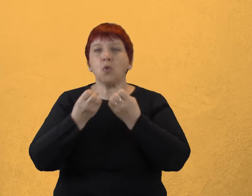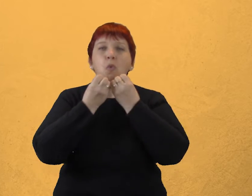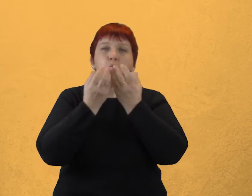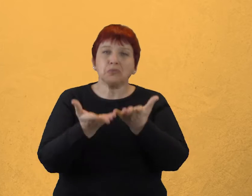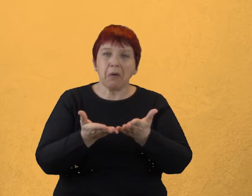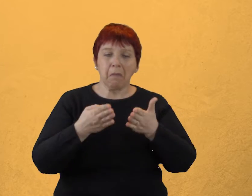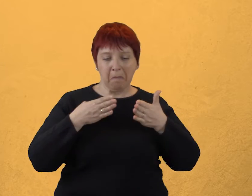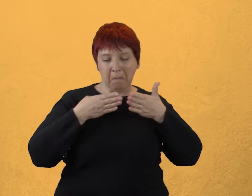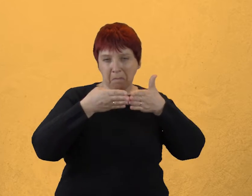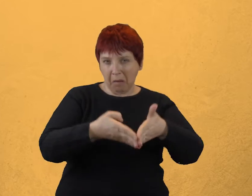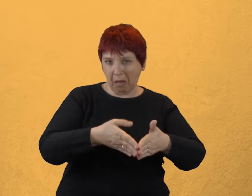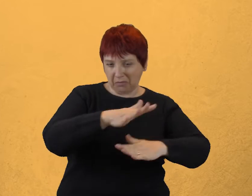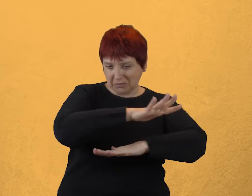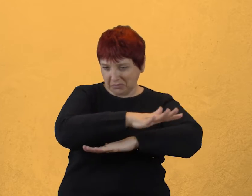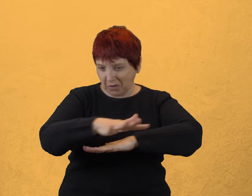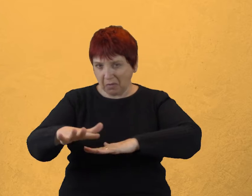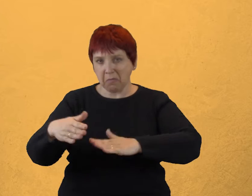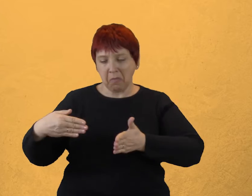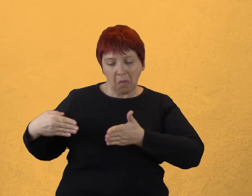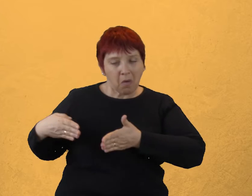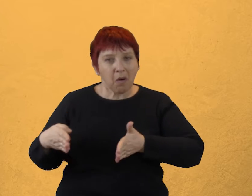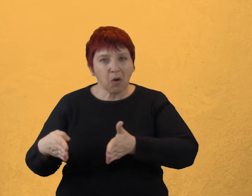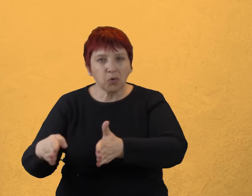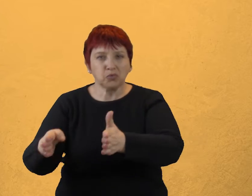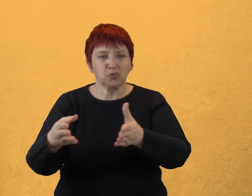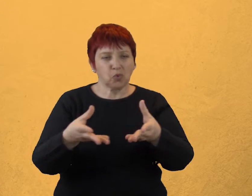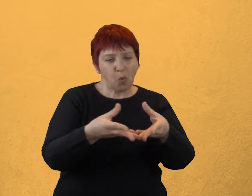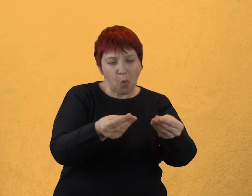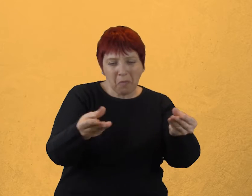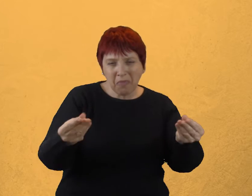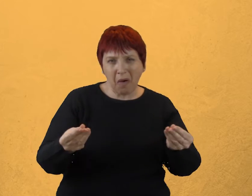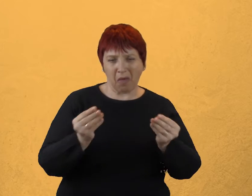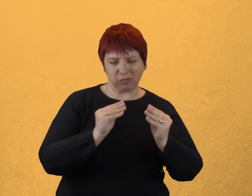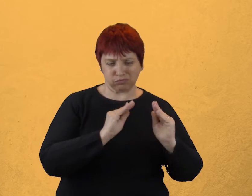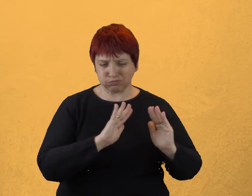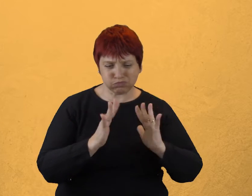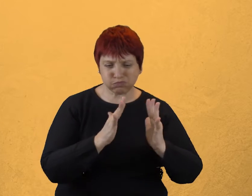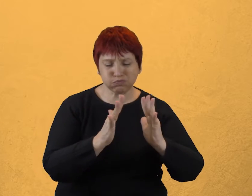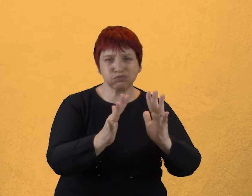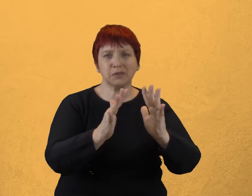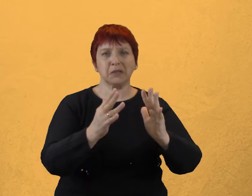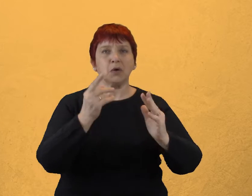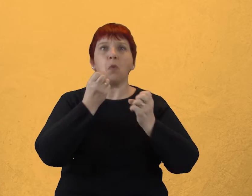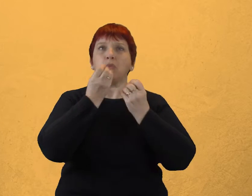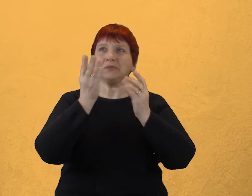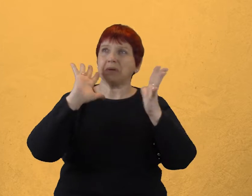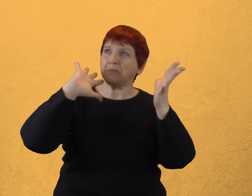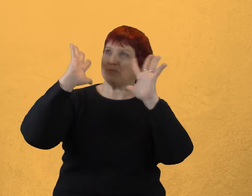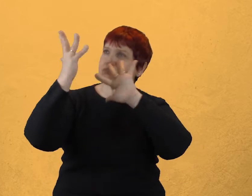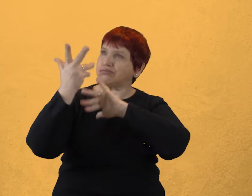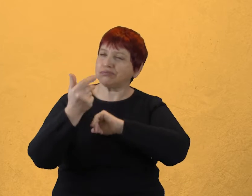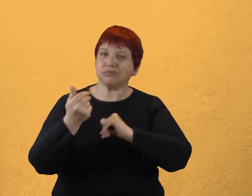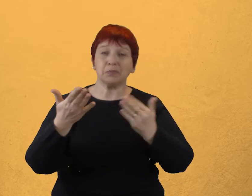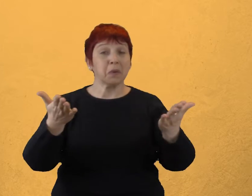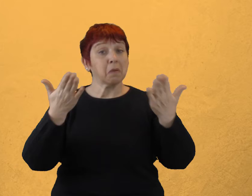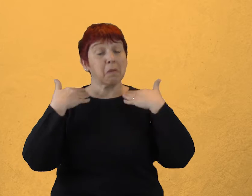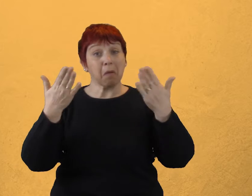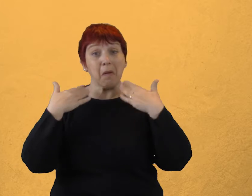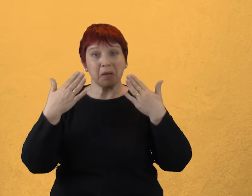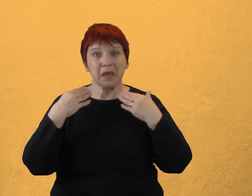estado de nuestras playas, arroyos y humedales, investigando sobre el aire y sus elementos nocivos para